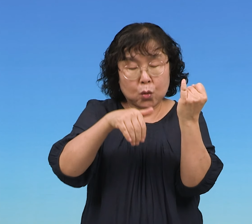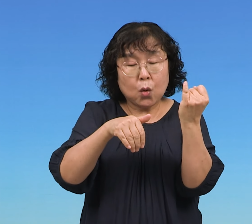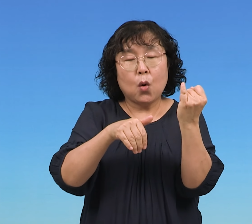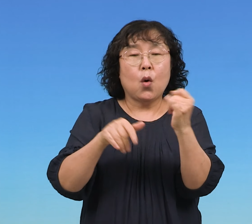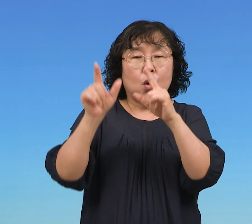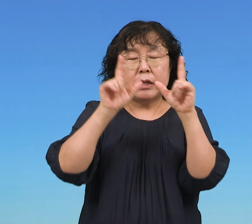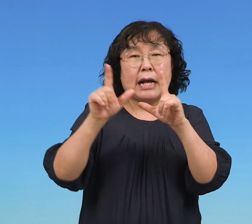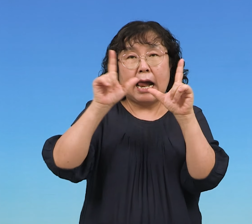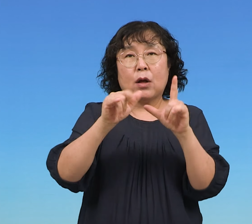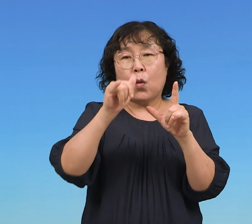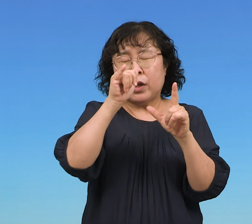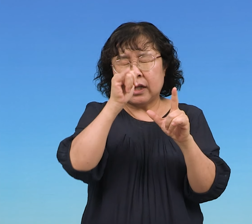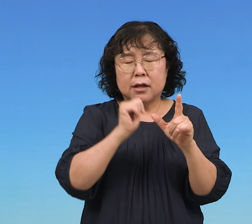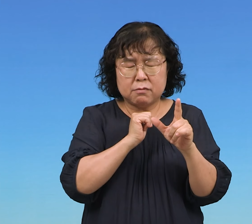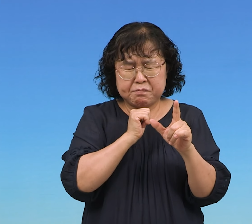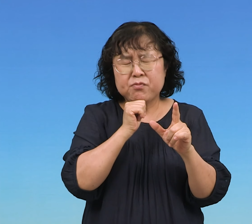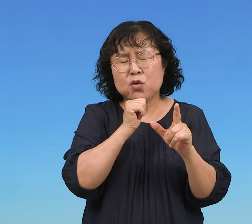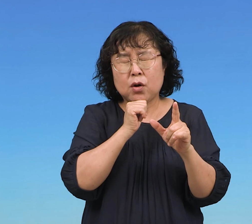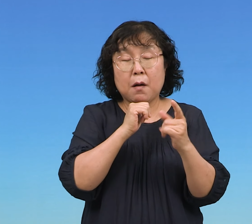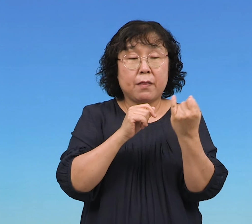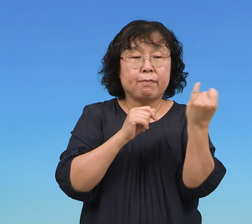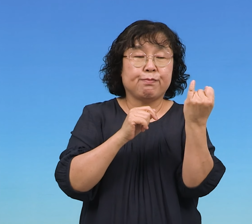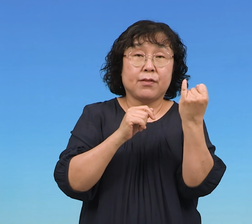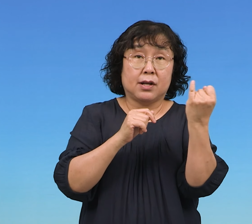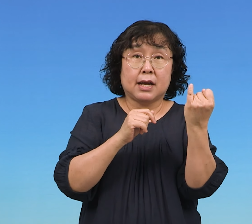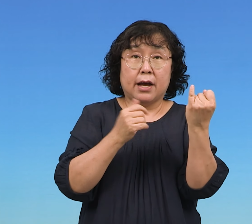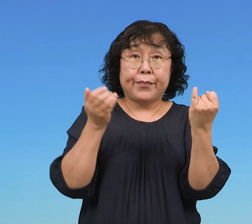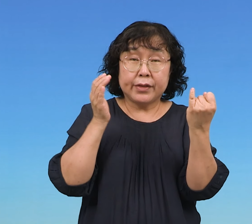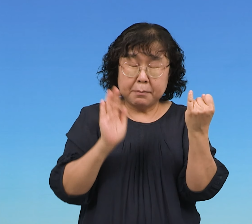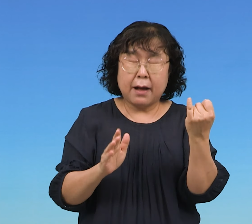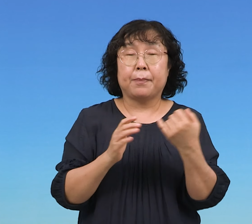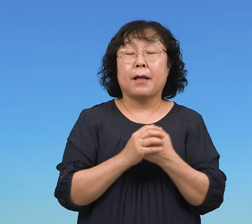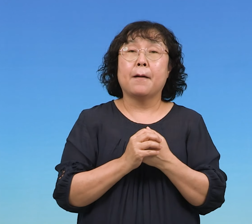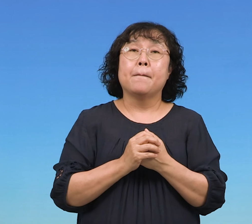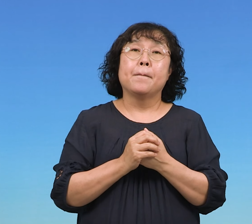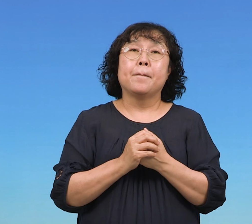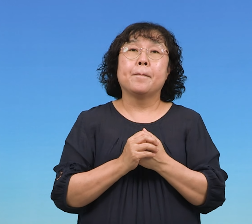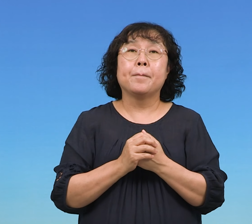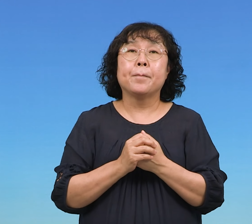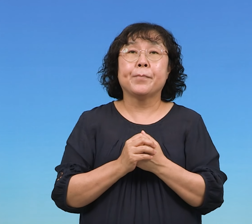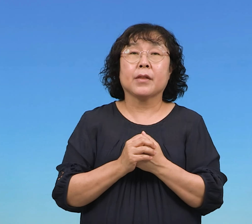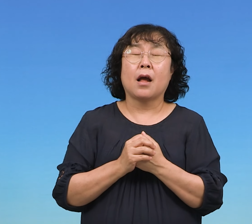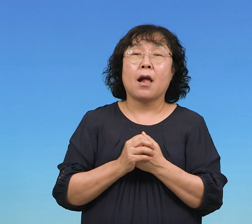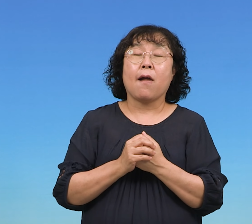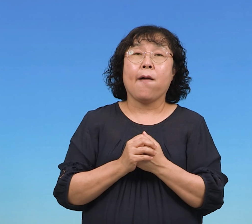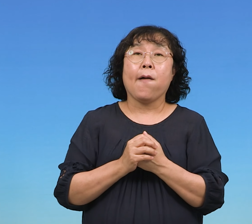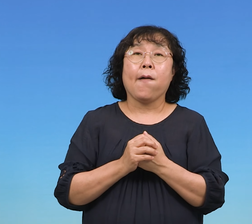드는 그런 일을 하고 있는 참 초라한 인생이었는데요.